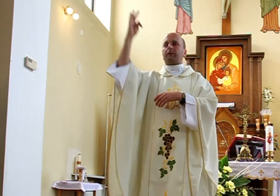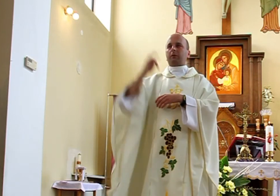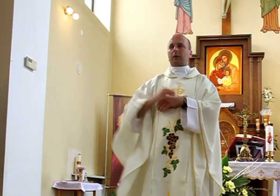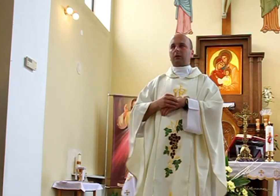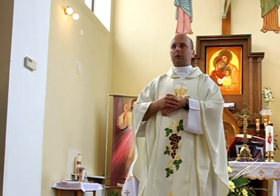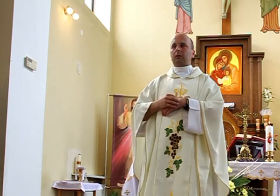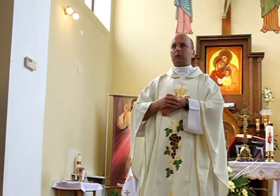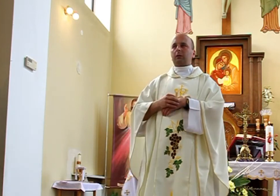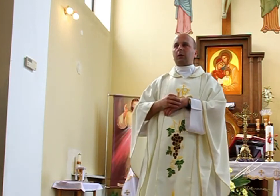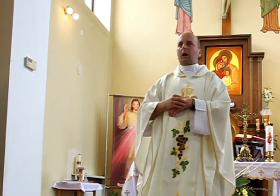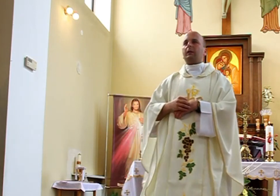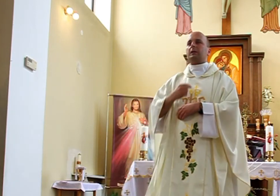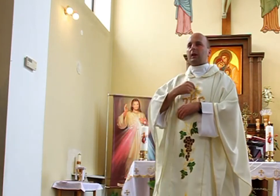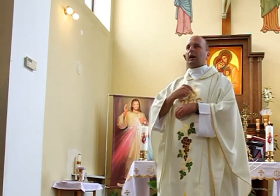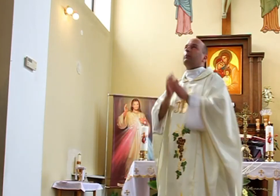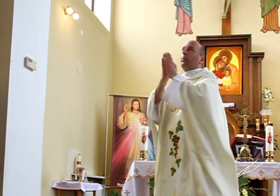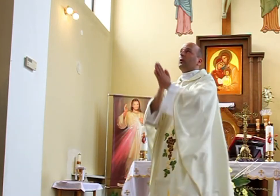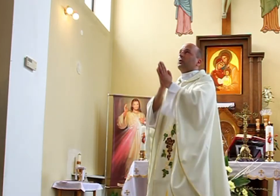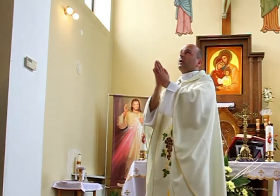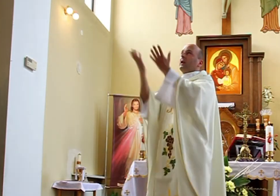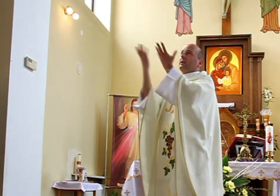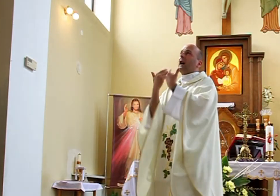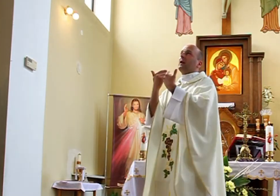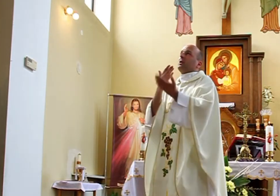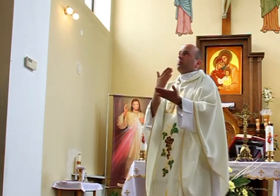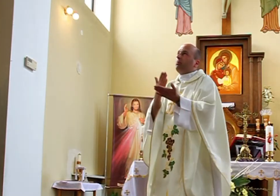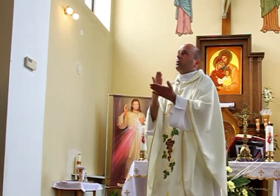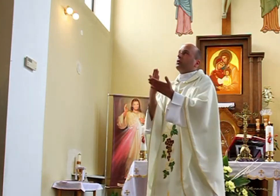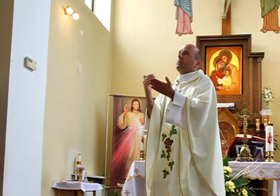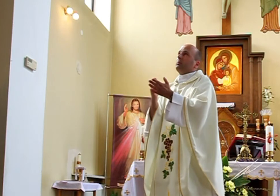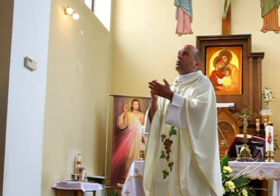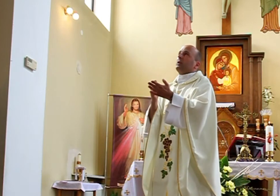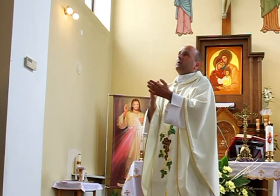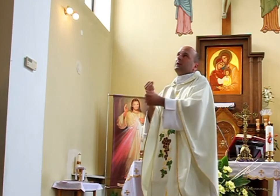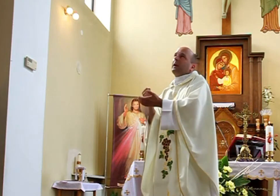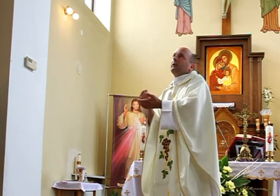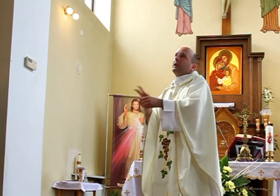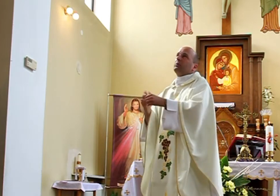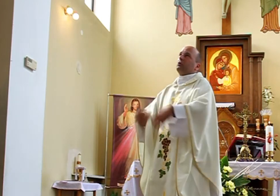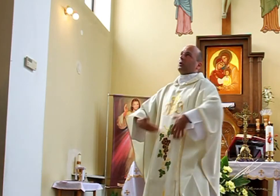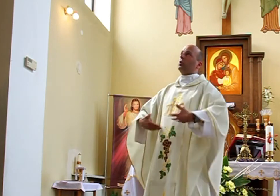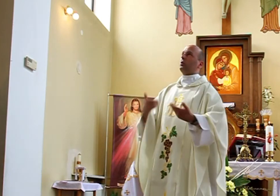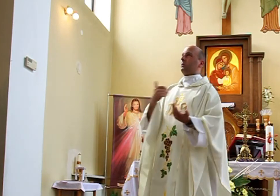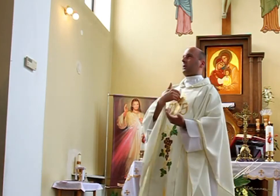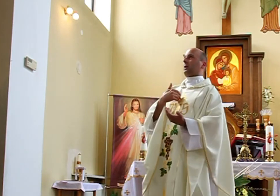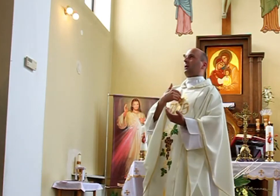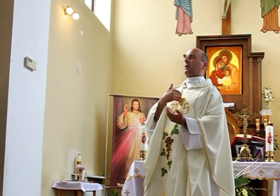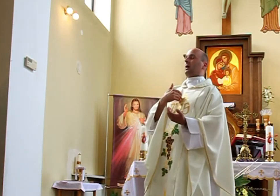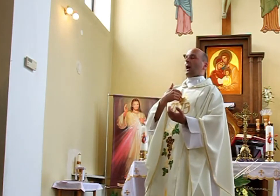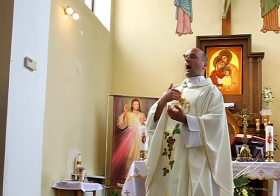Twoja. A więc ja proszę, daj mi potrzebne sprawy, na przykład uzdrów mnie, ale